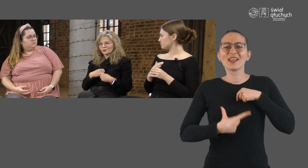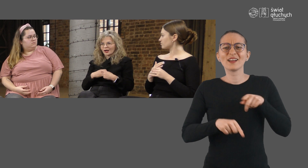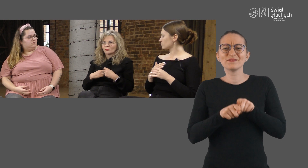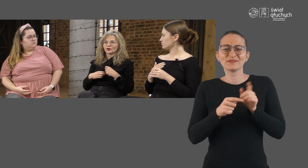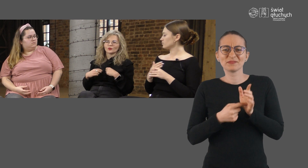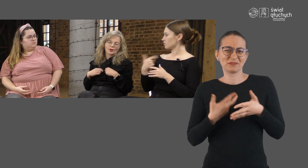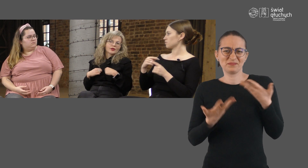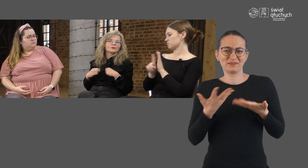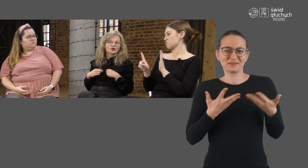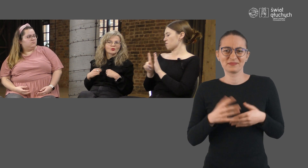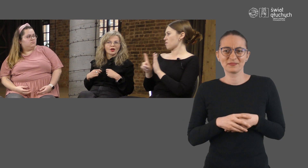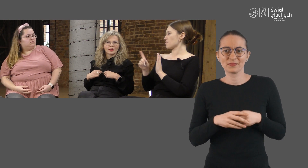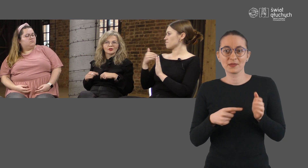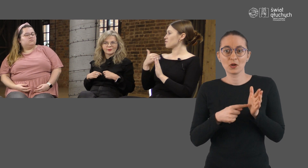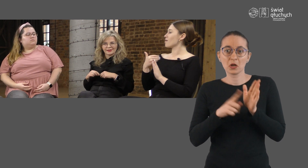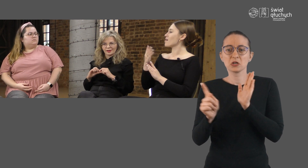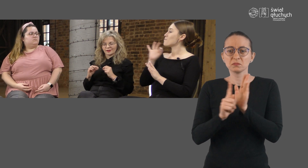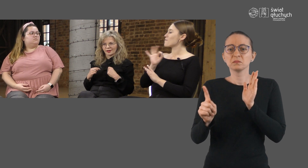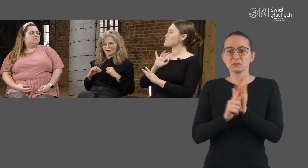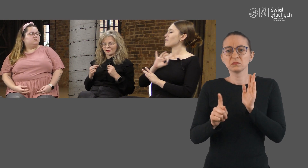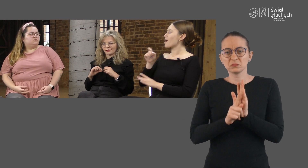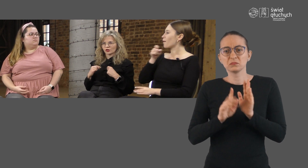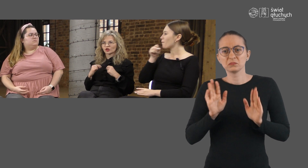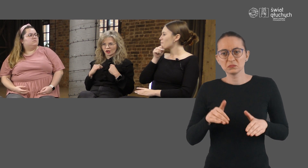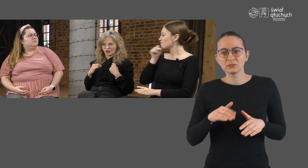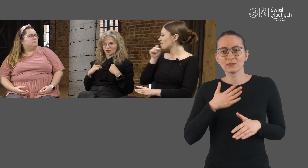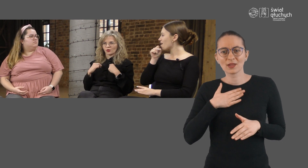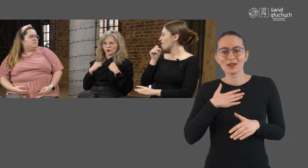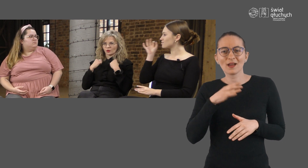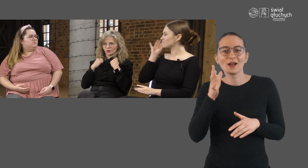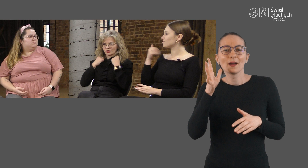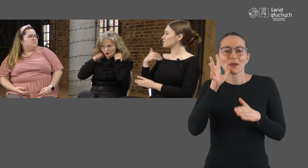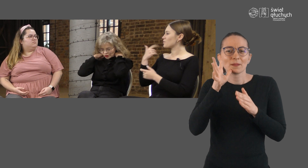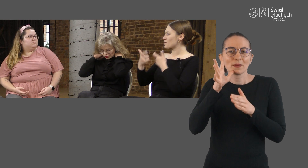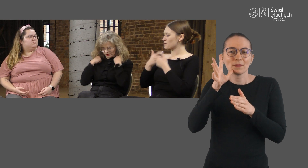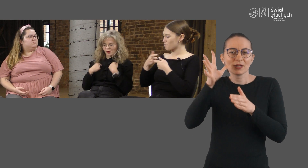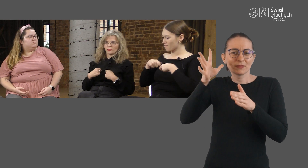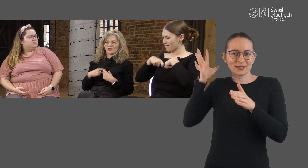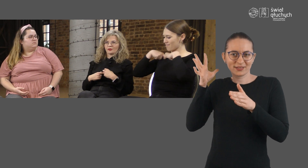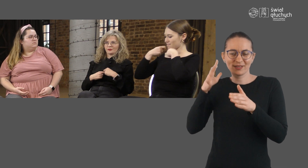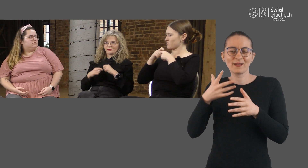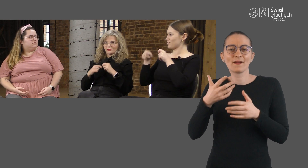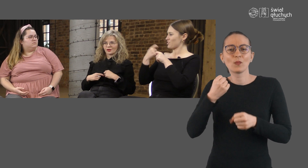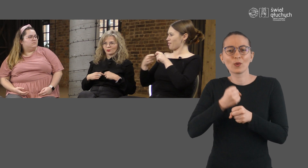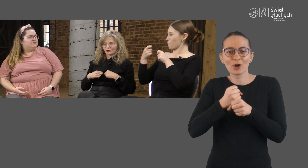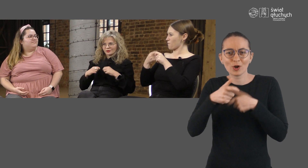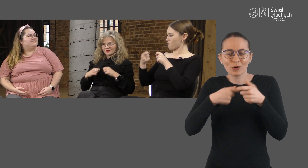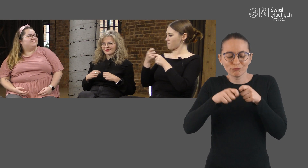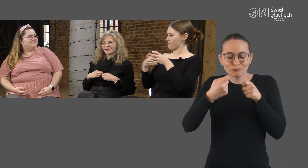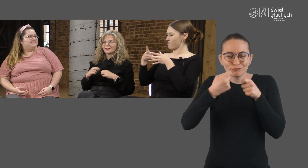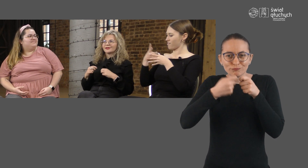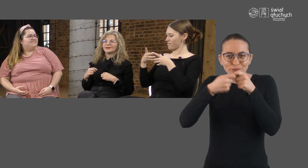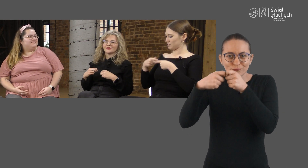No i się z czymś takim chodziło. Pamiętam, że jeszcze moja babcia specjalnie taki koszyczek na szydełko robiła, żeby się to trzymało, tak? To tak